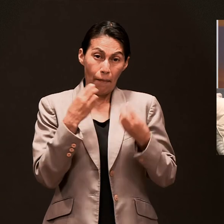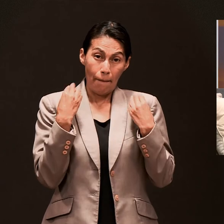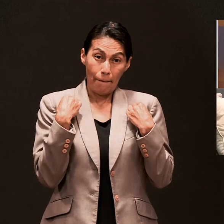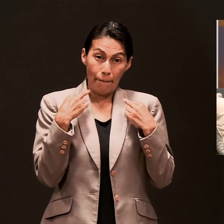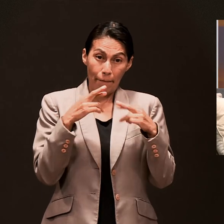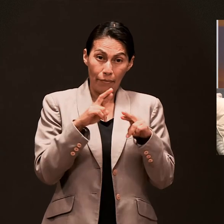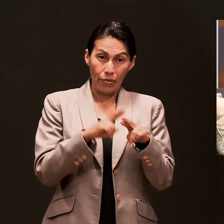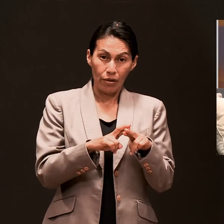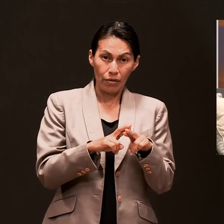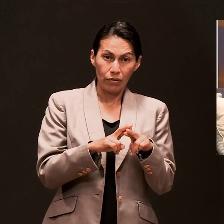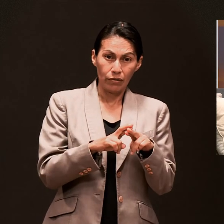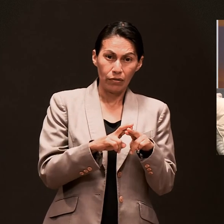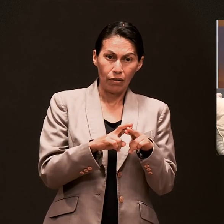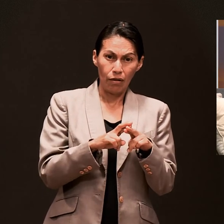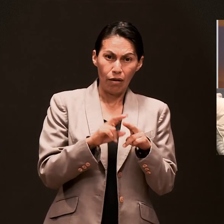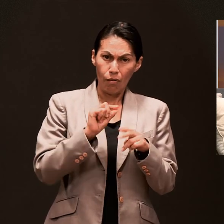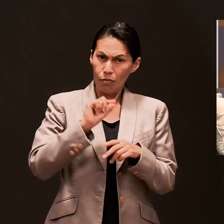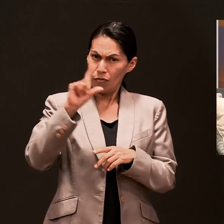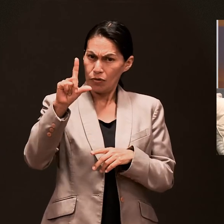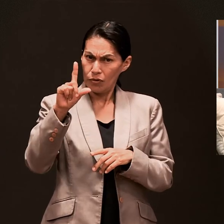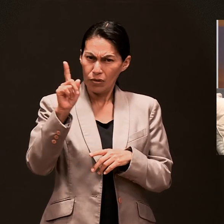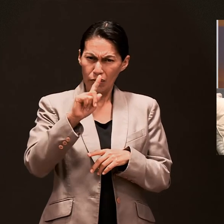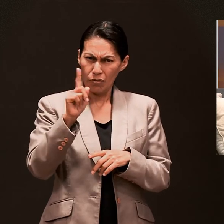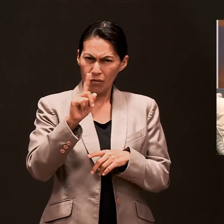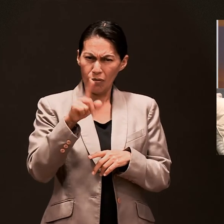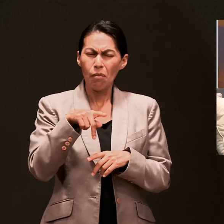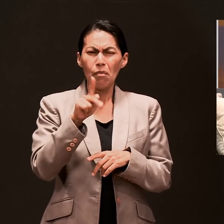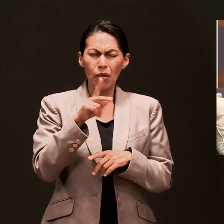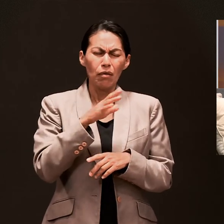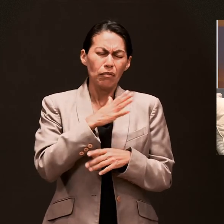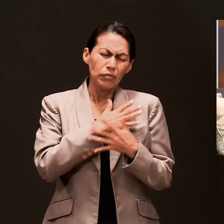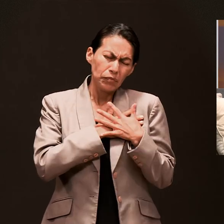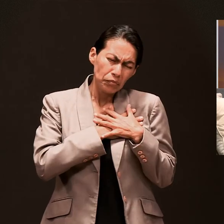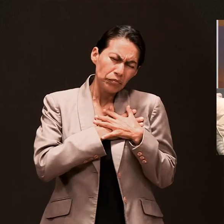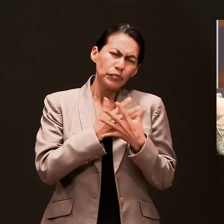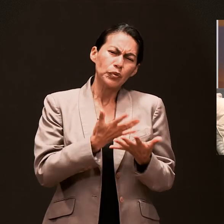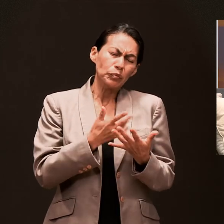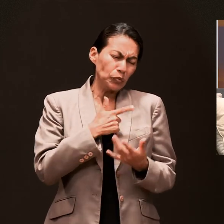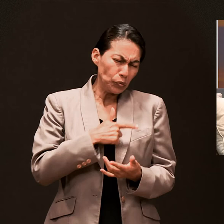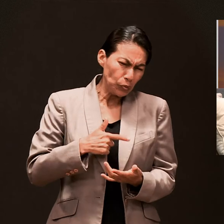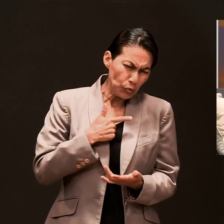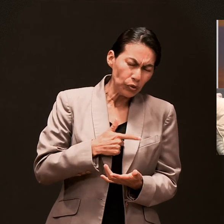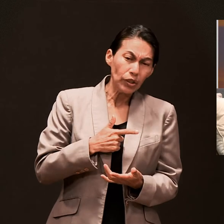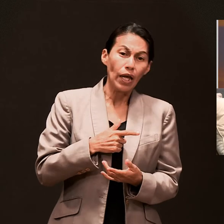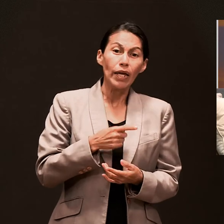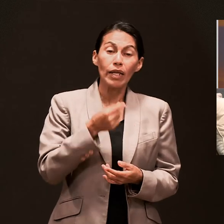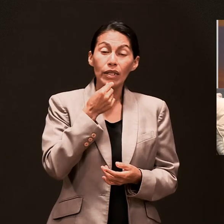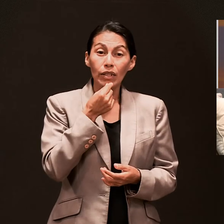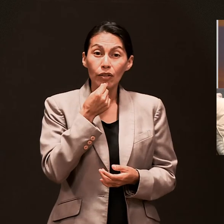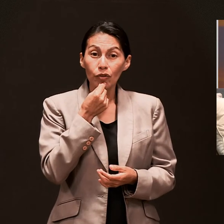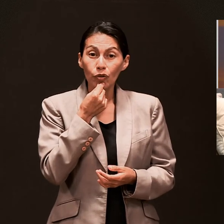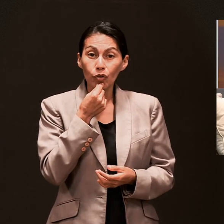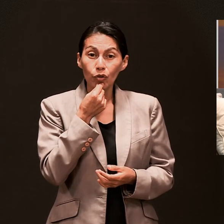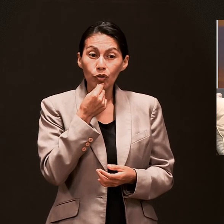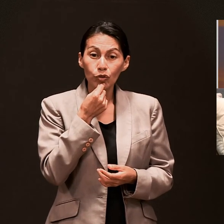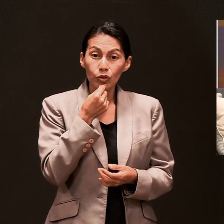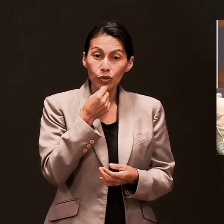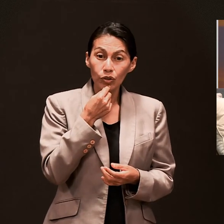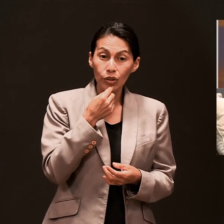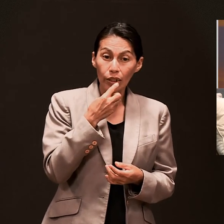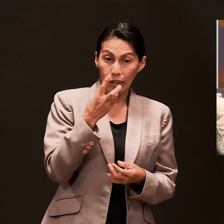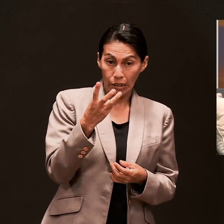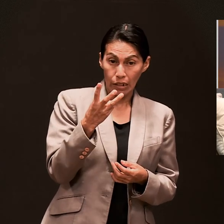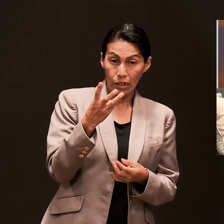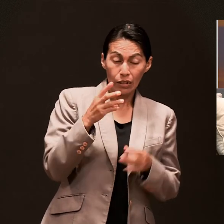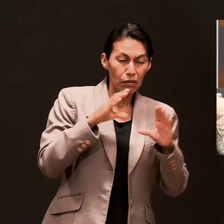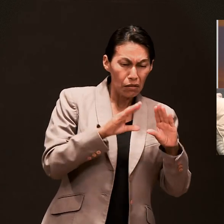corazón porque no soy maestra titulada verdad maestra de tres niños y les